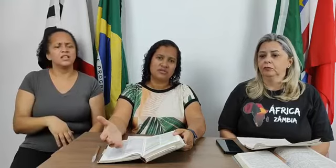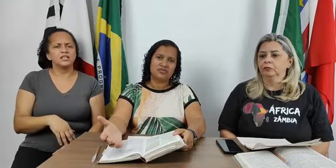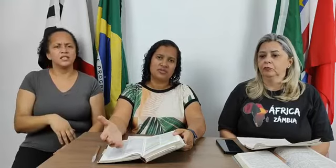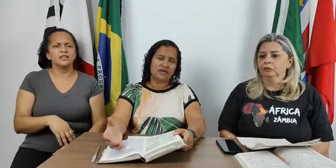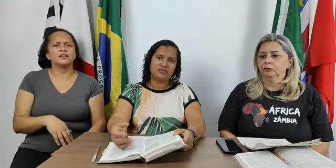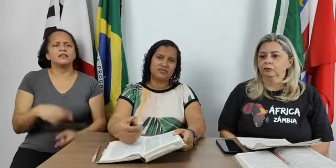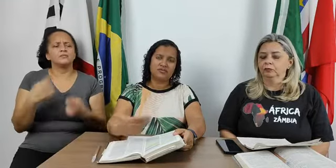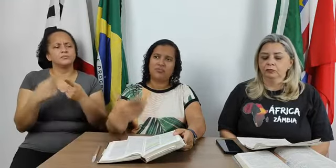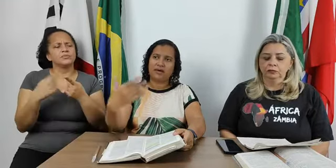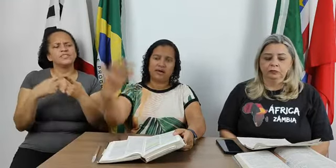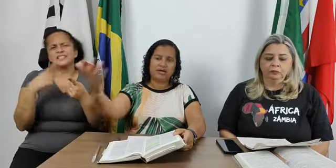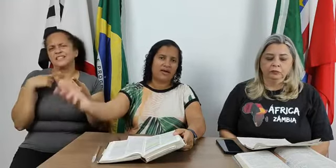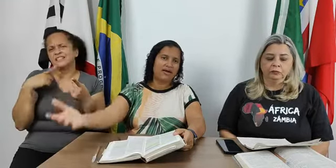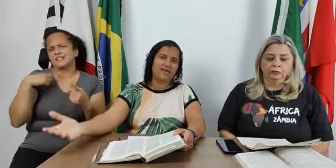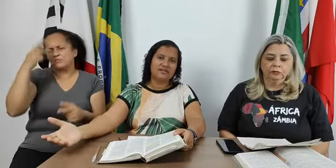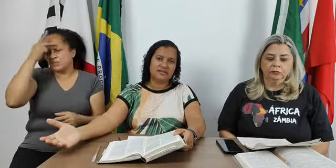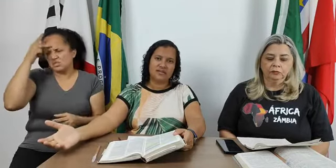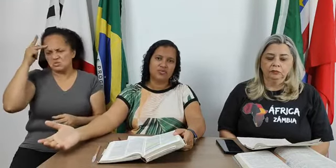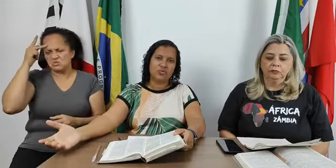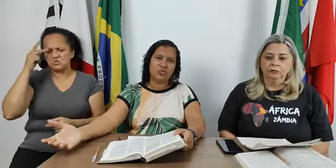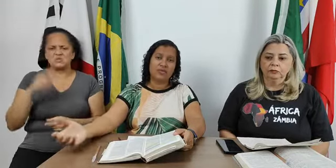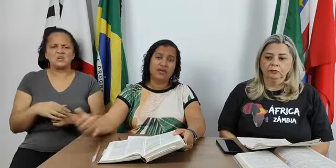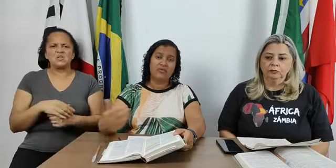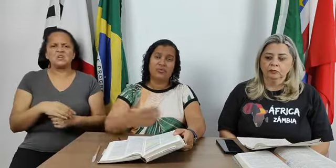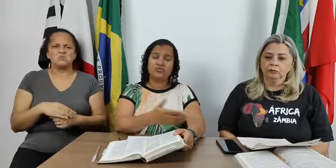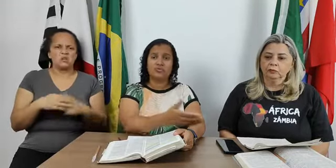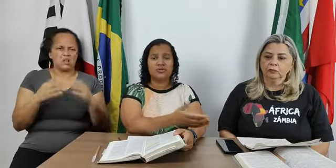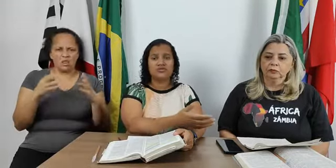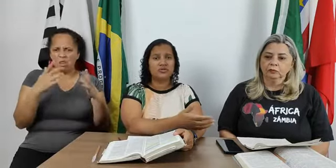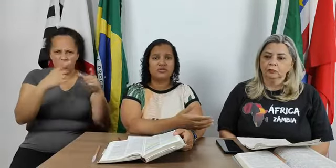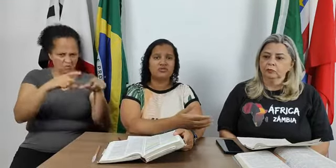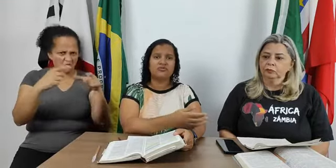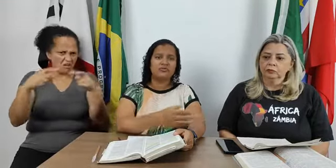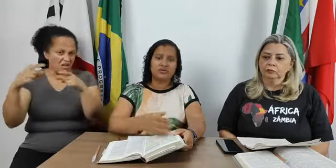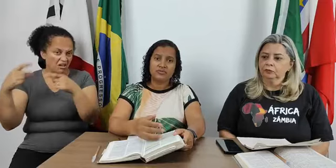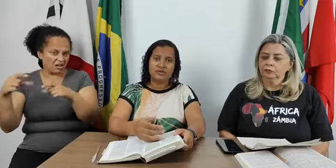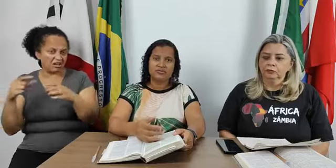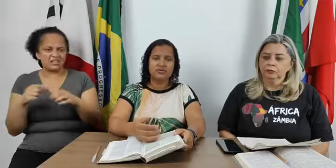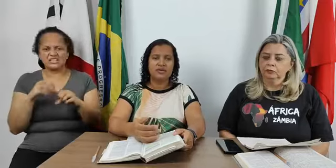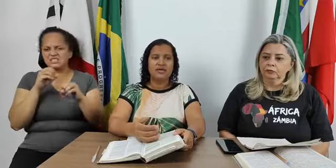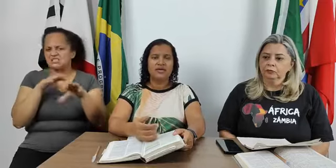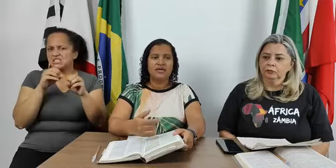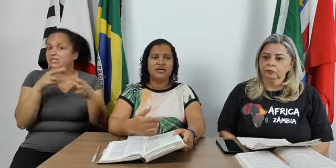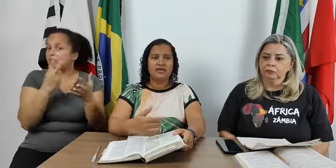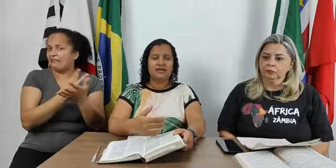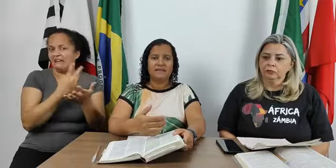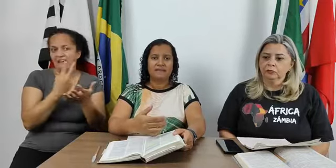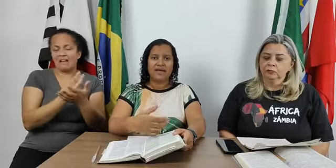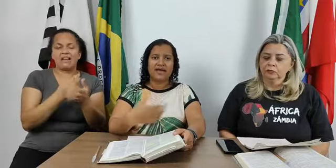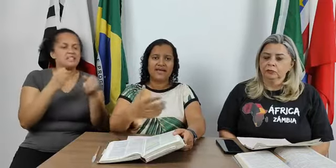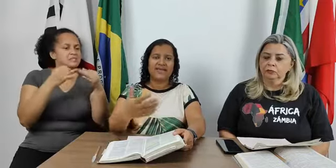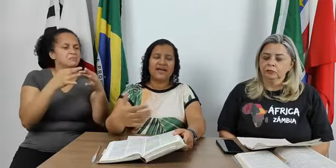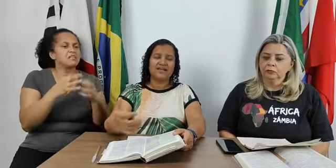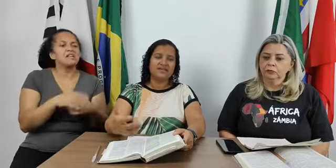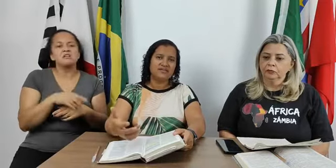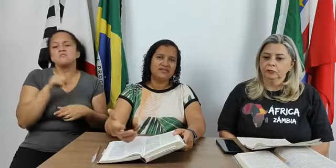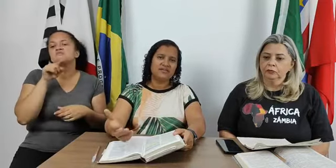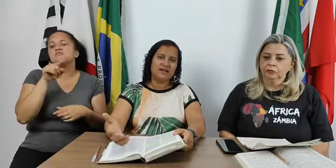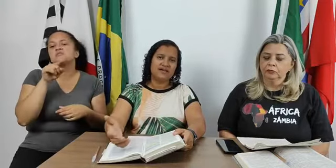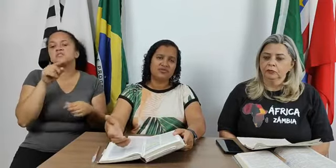estivessem predestinados à eternidade com o Pai e outros predestinados ao inferno. Não.